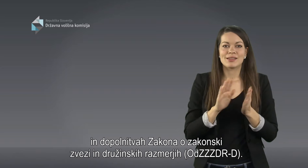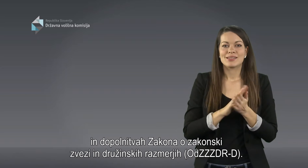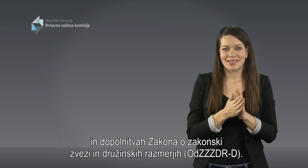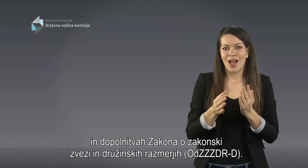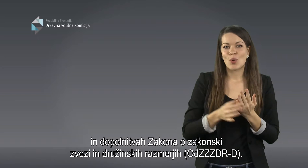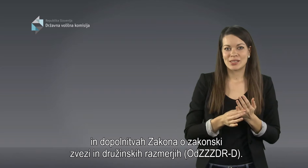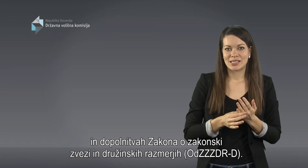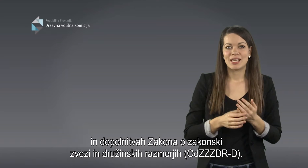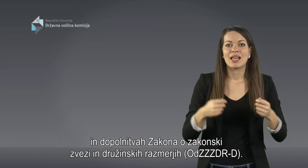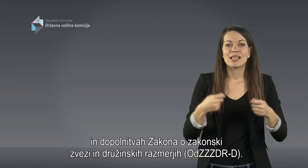razmerjih OD